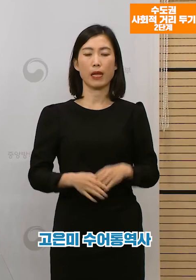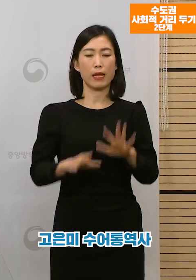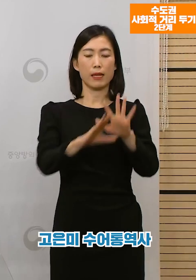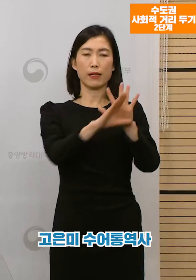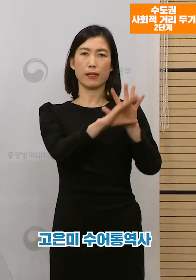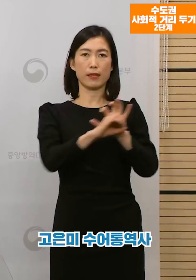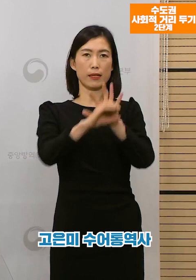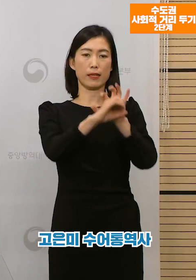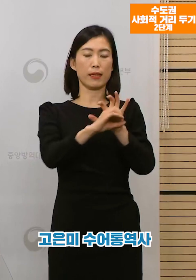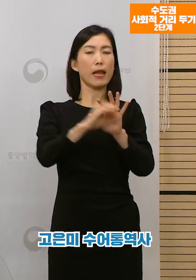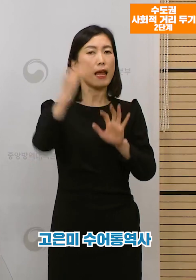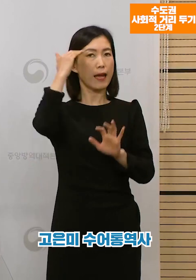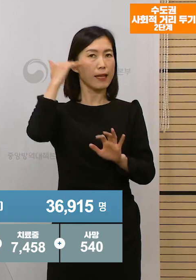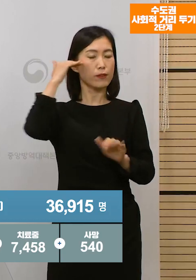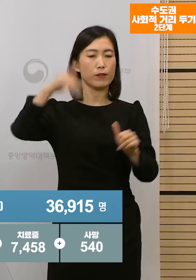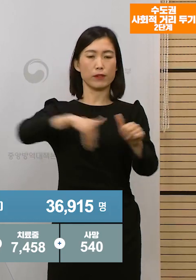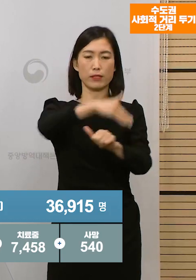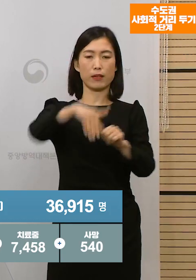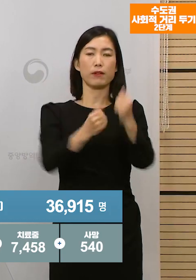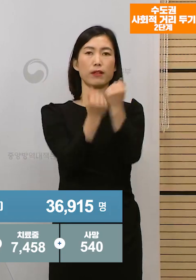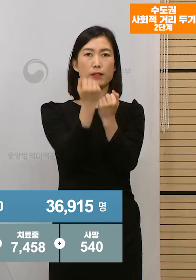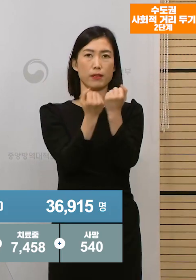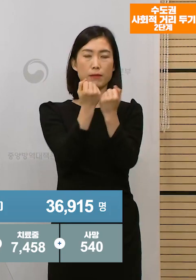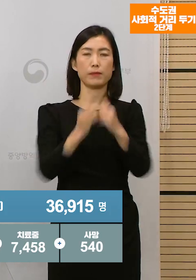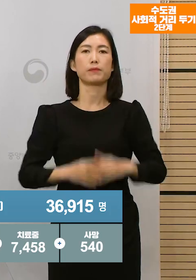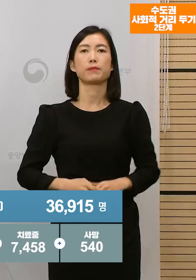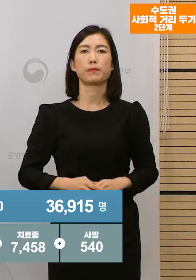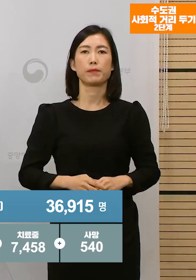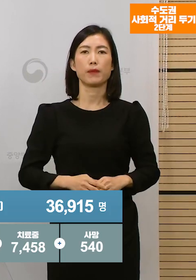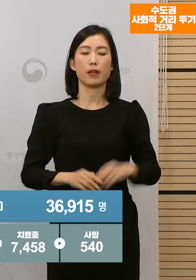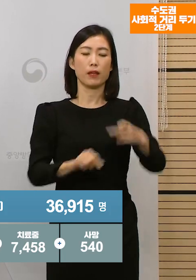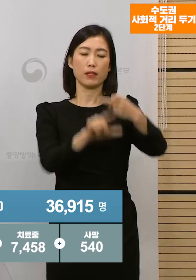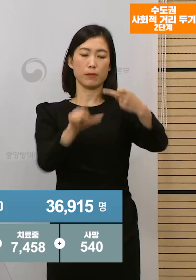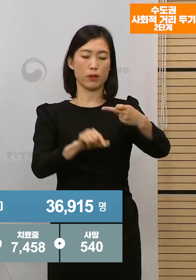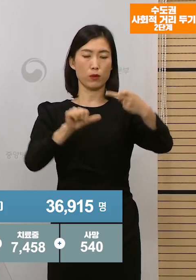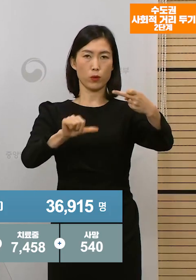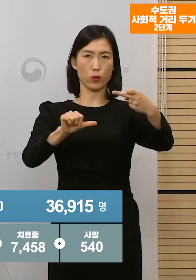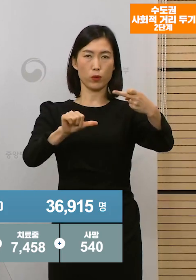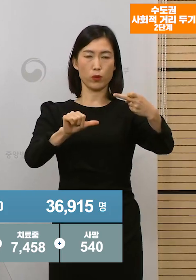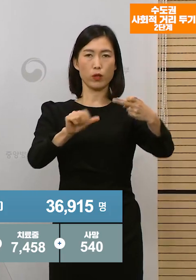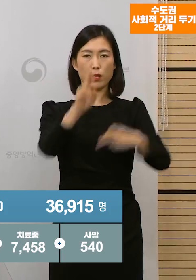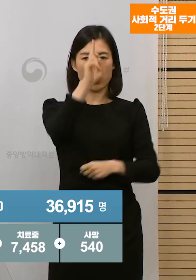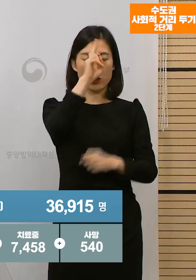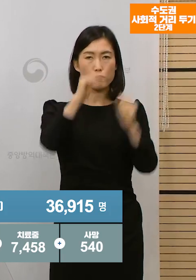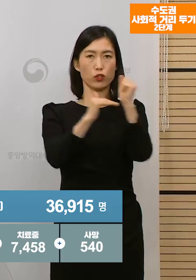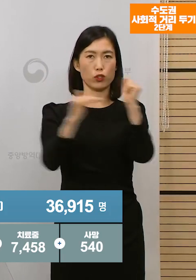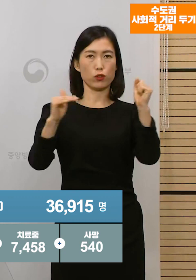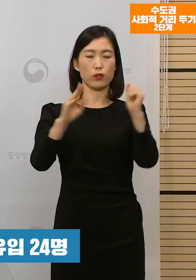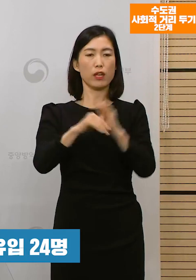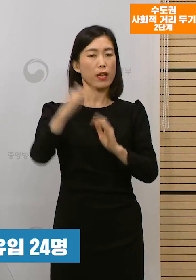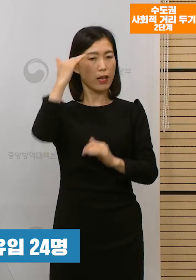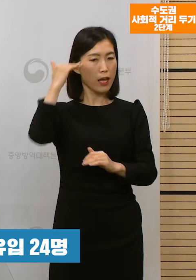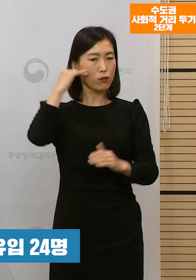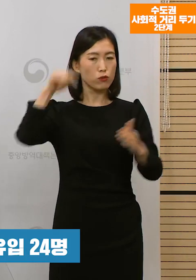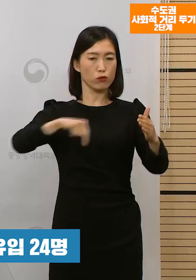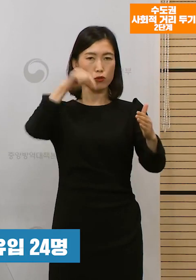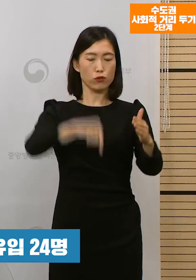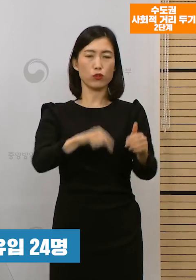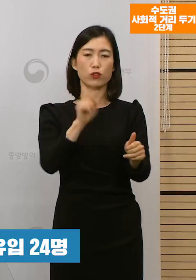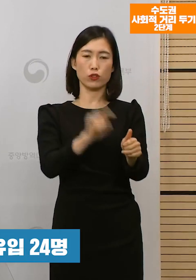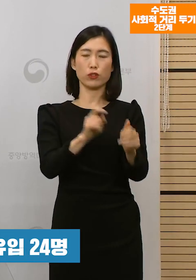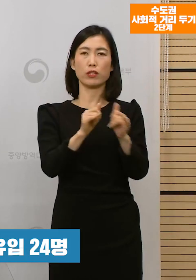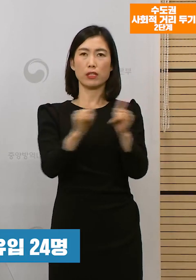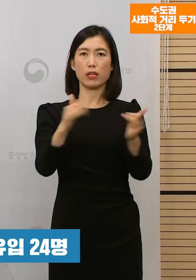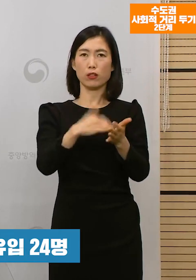코로나19 국내 발생 현황을 말씀드리겠습니다. 12월 5일 0시 기준으로 국내에서 발생한